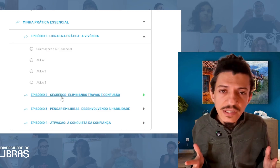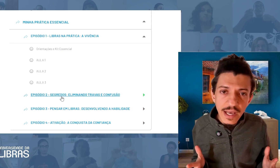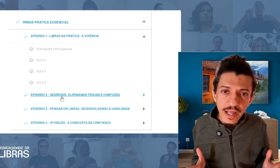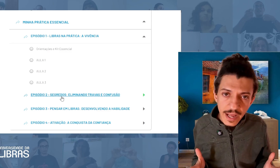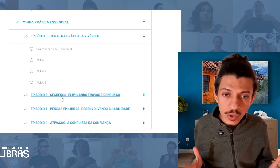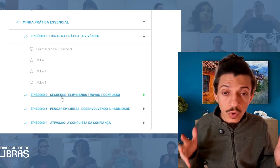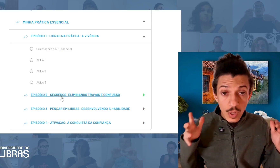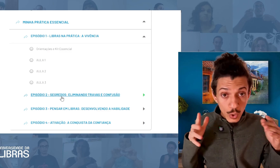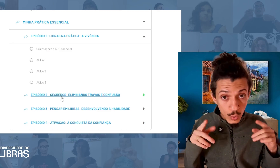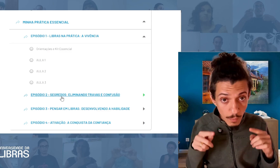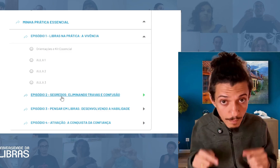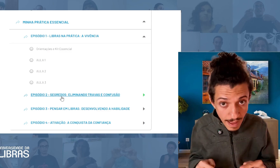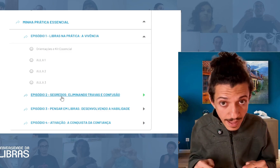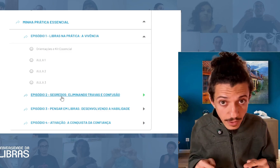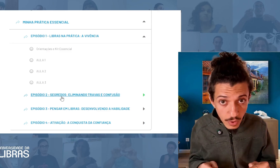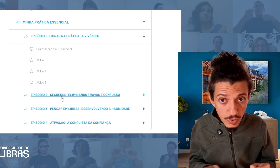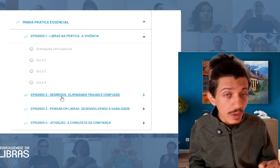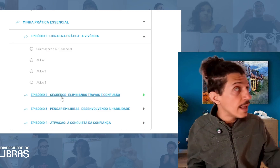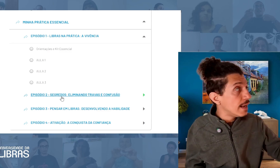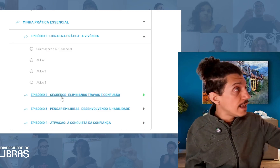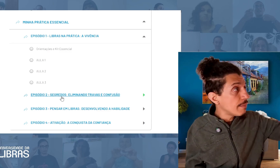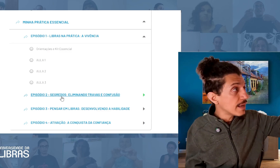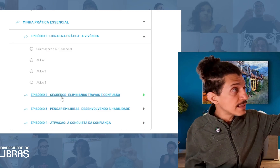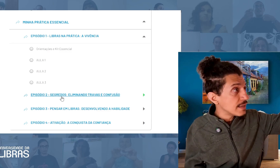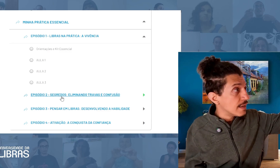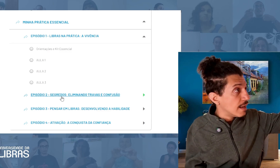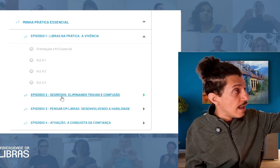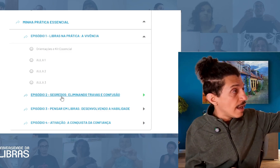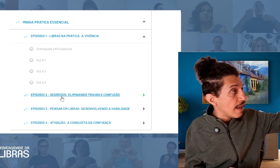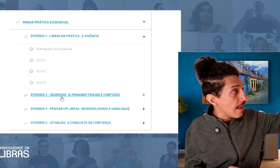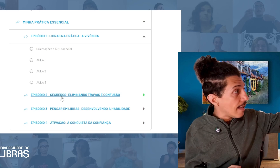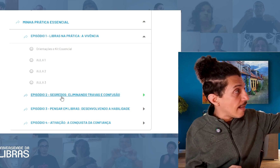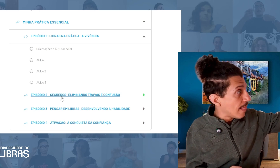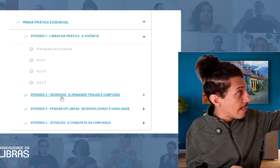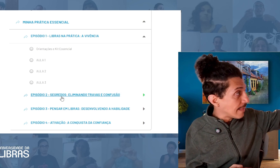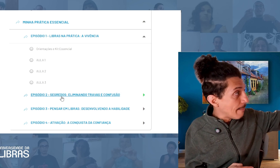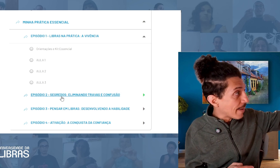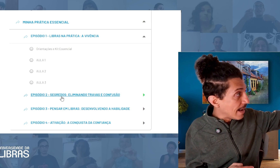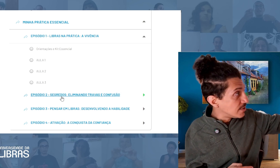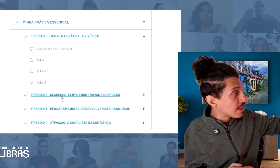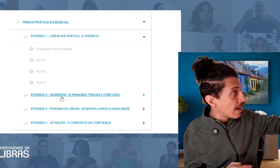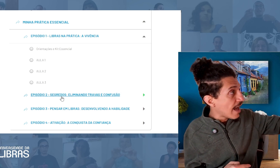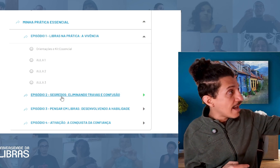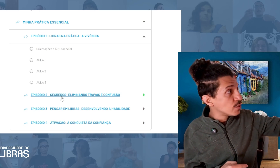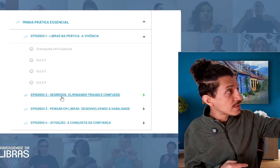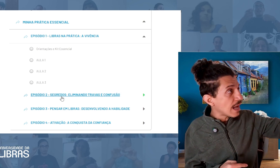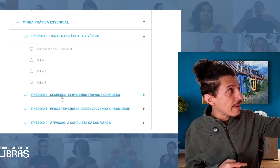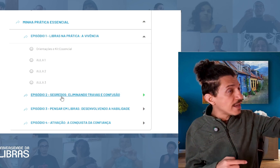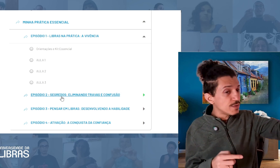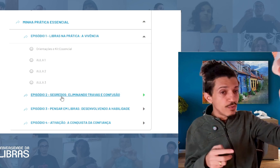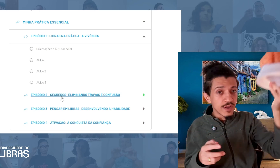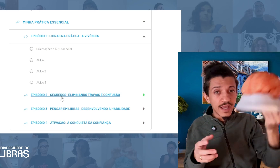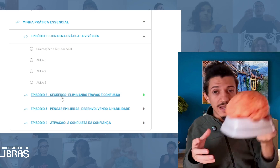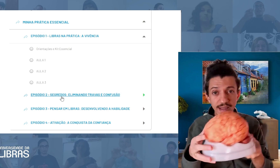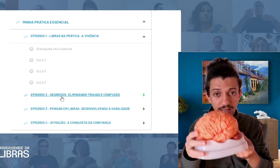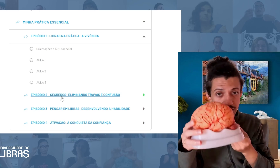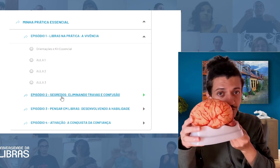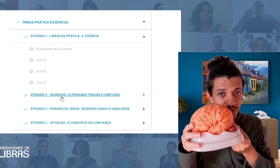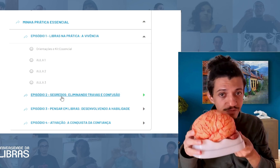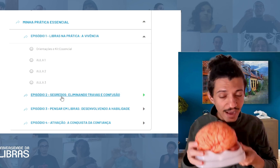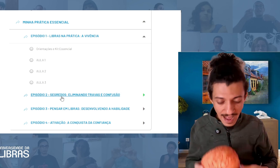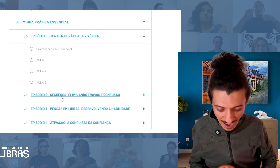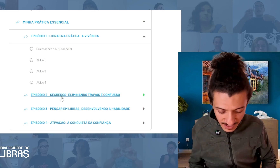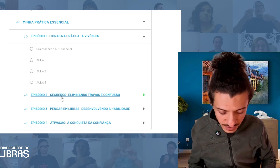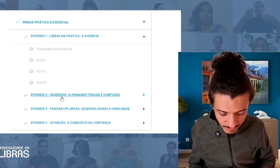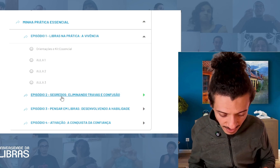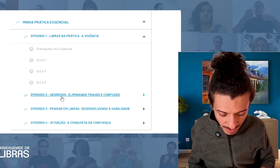grande segredo do método Libras na prática é justamente porque nele você